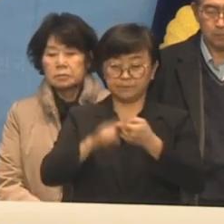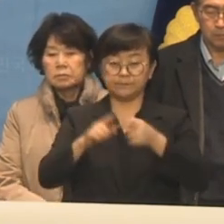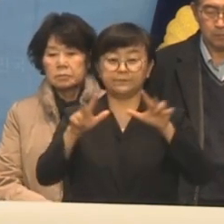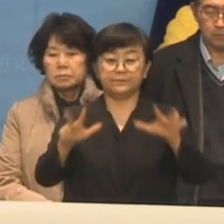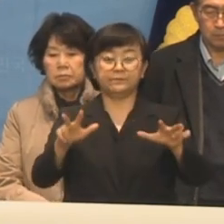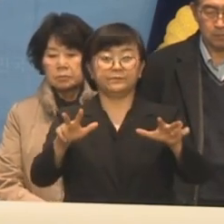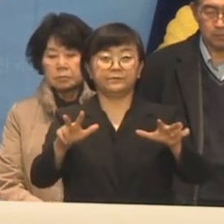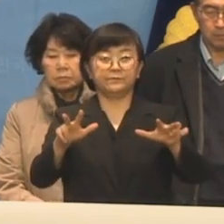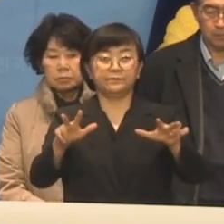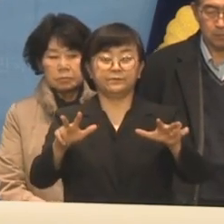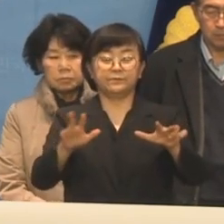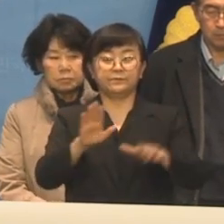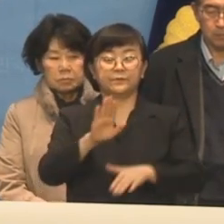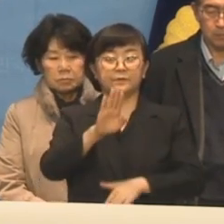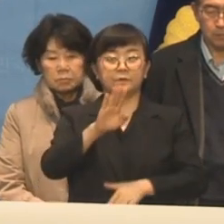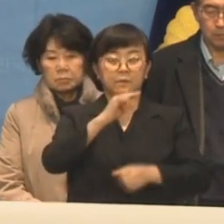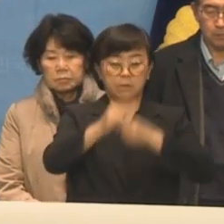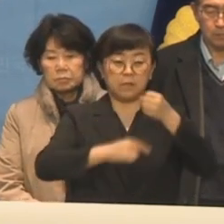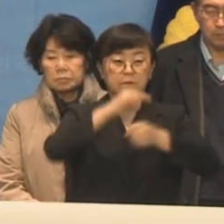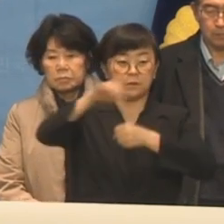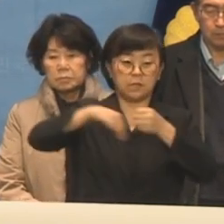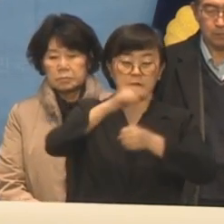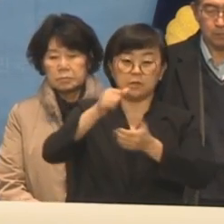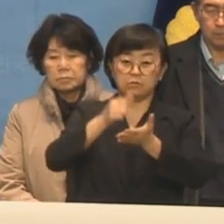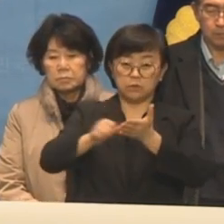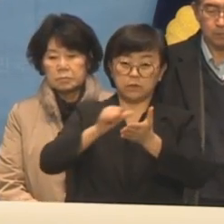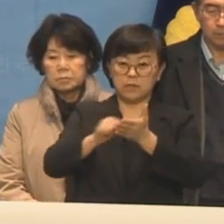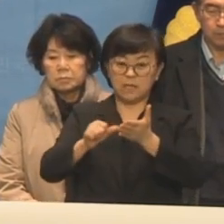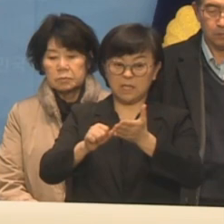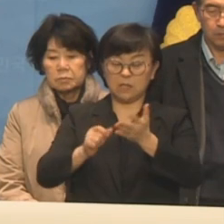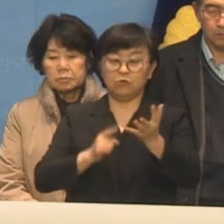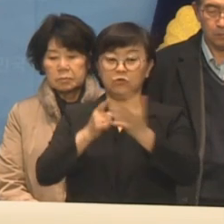지금도 유출되고 있는 방사성 물질 문제에